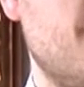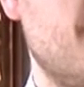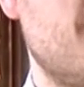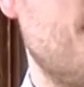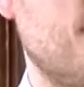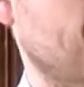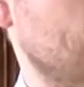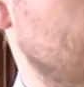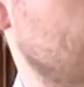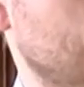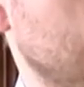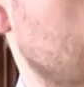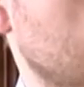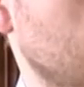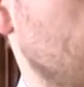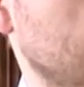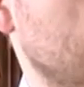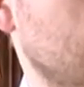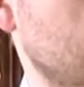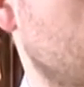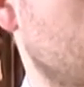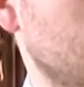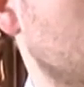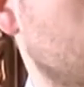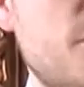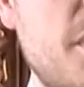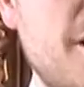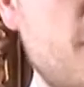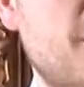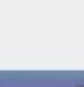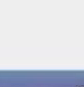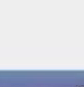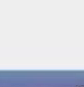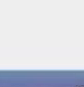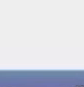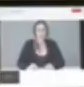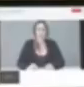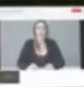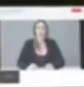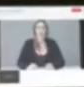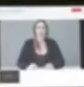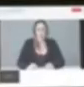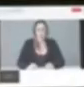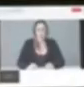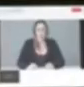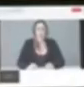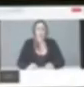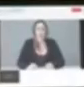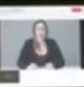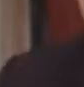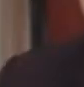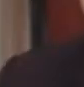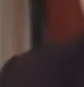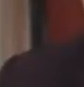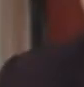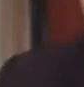brillante idea, una tecnologia al servizio della comunità e contro le barriere linguistiche. Il primo cittadino di Mira ha intenzione di sperimentare